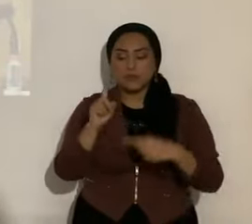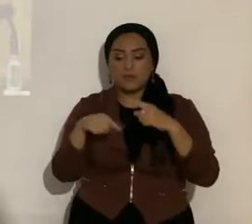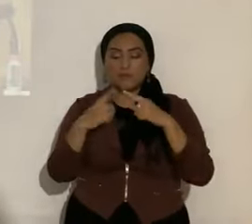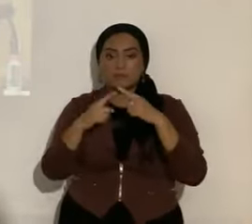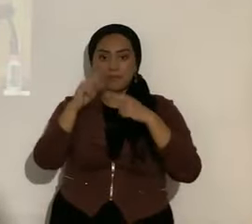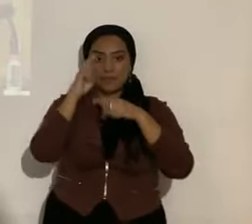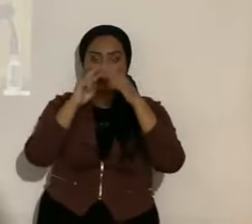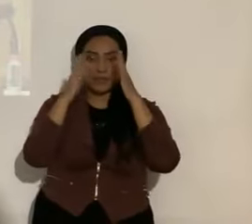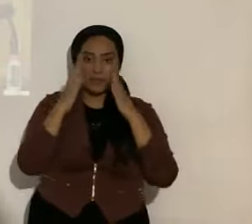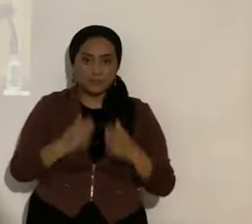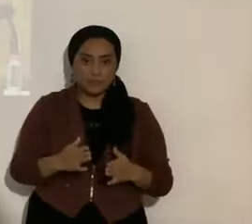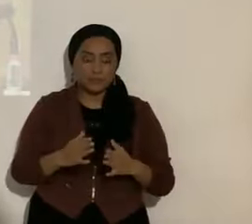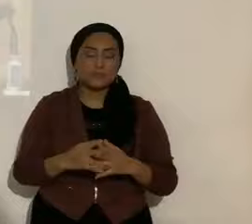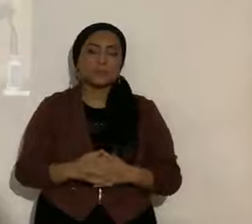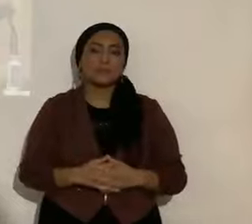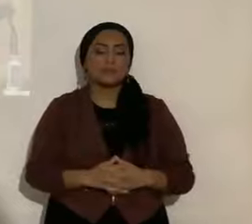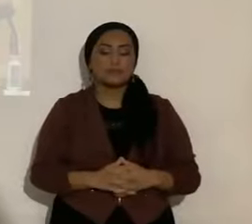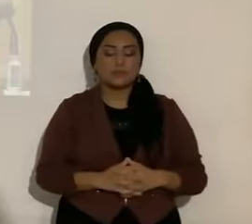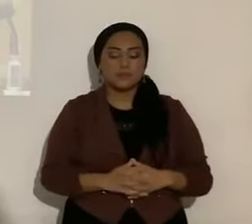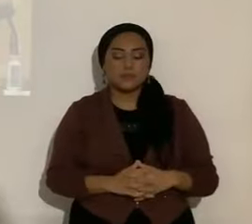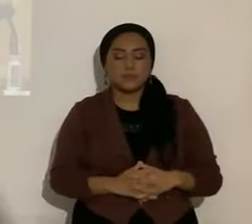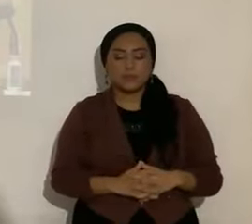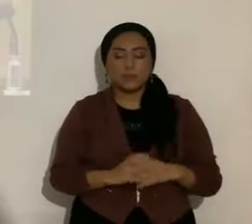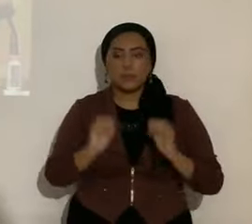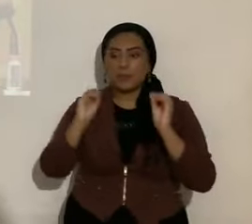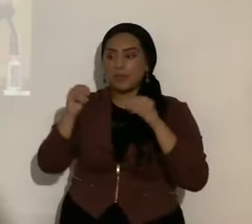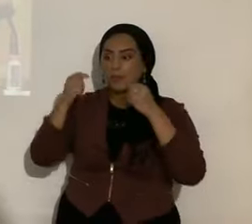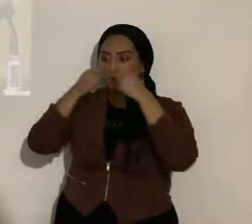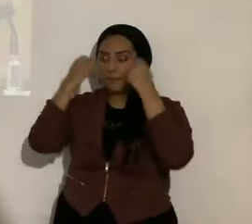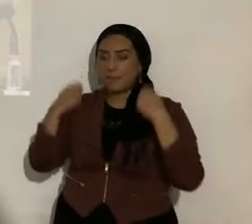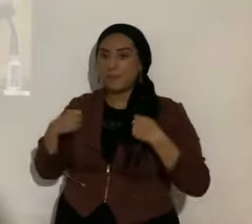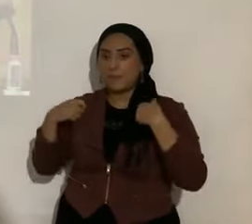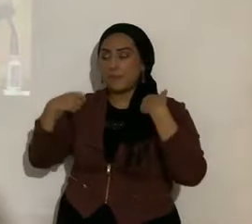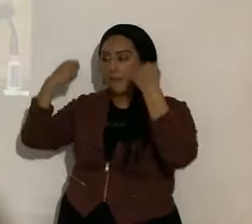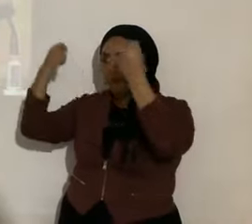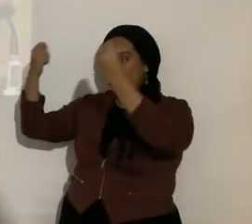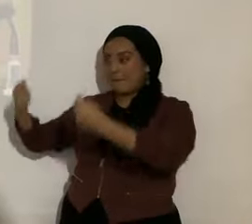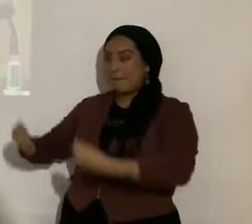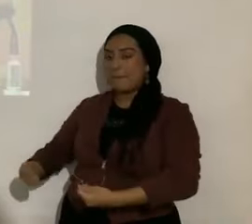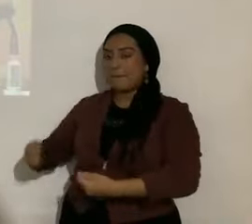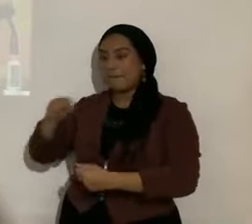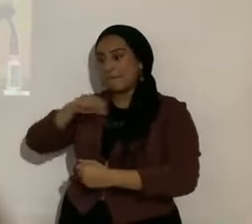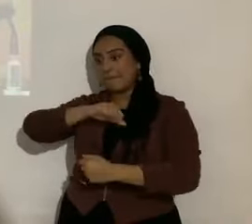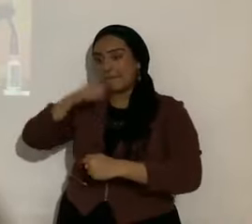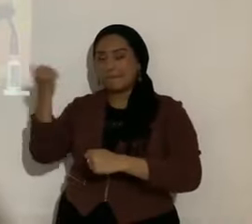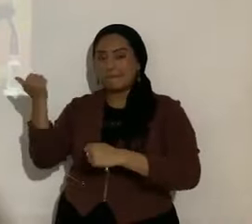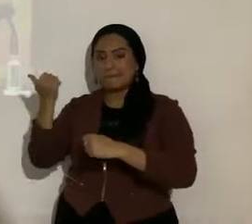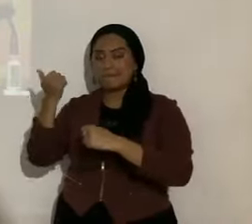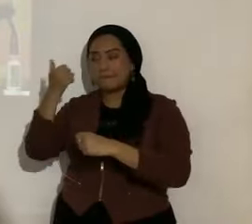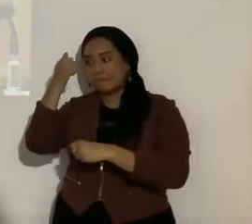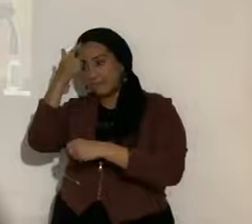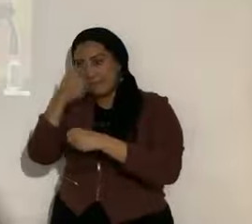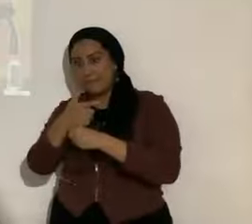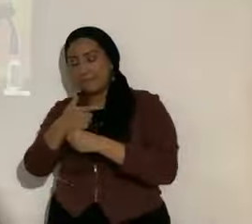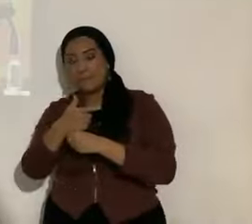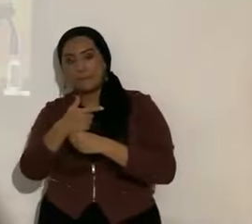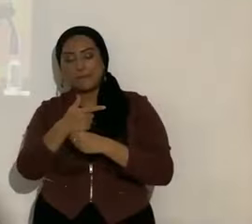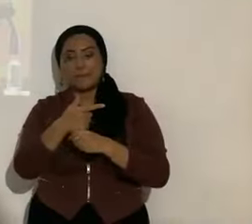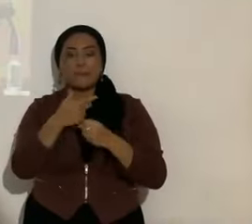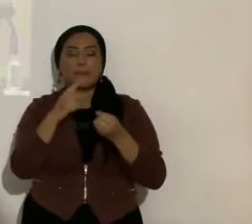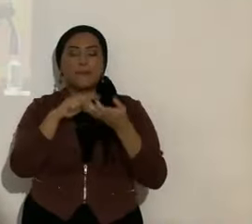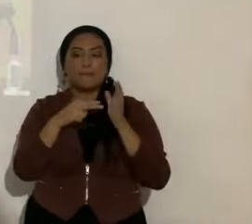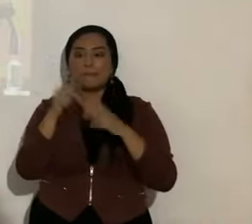profeta, cuando un llamado, cuando un ungido pone el talit sobre otra persona, sobre otro hermano,